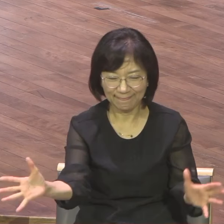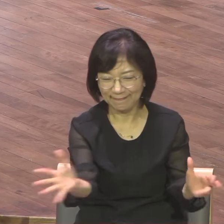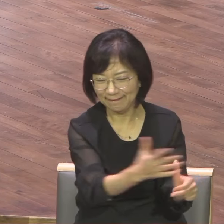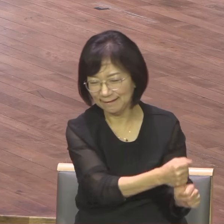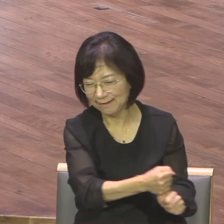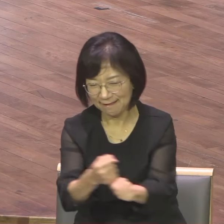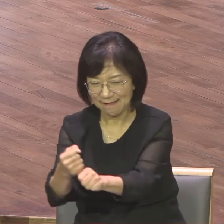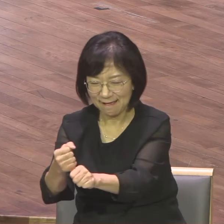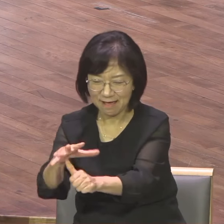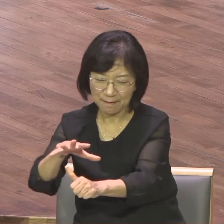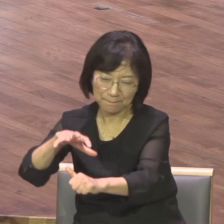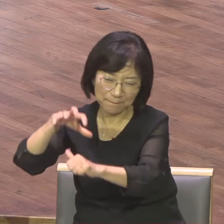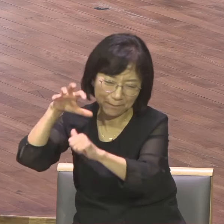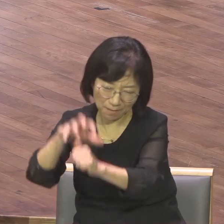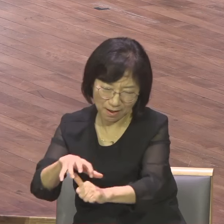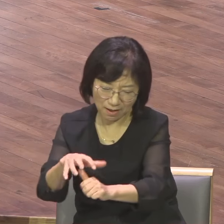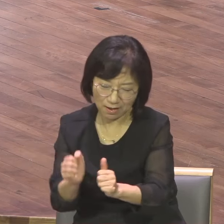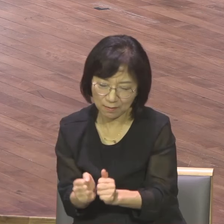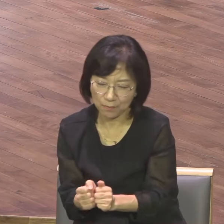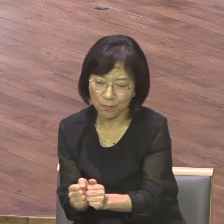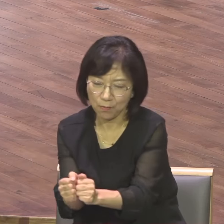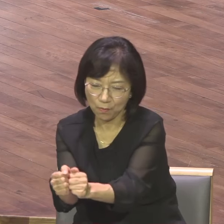포로 된다.